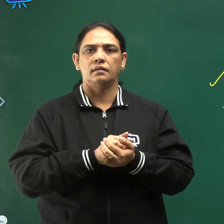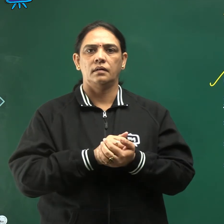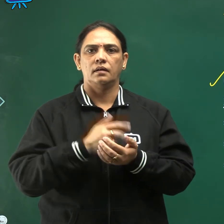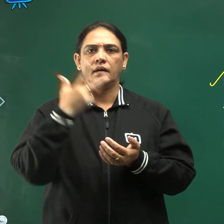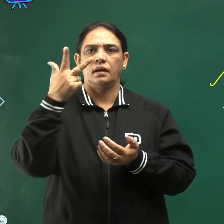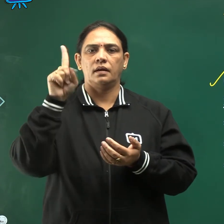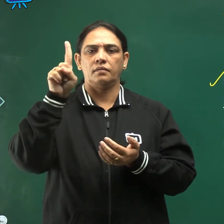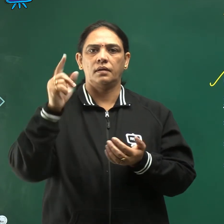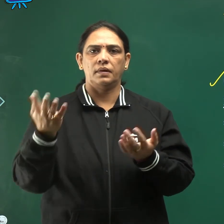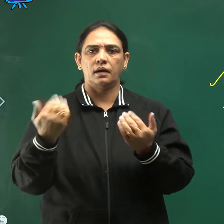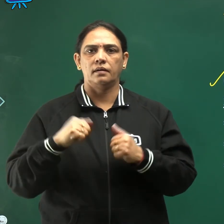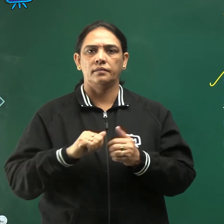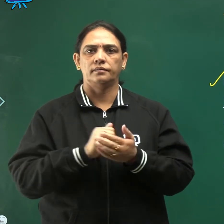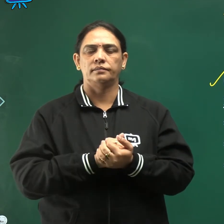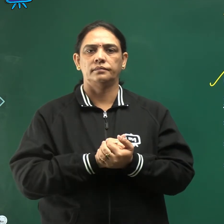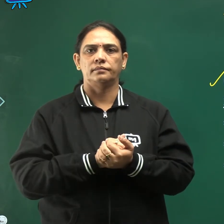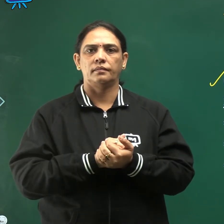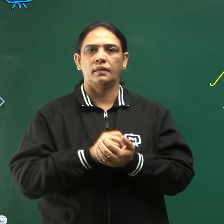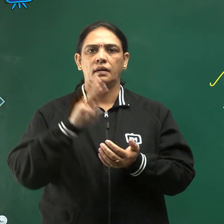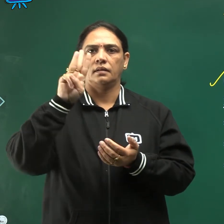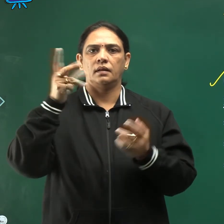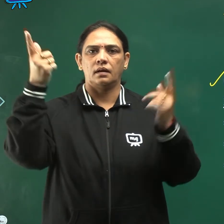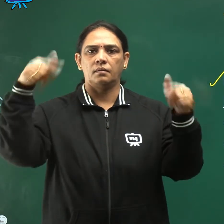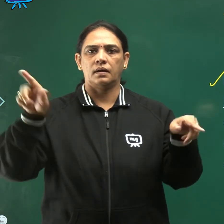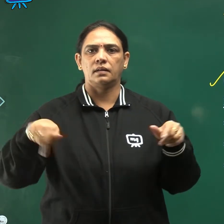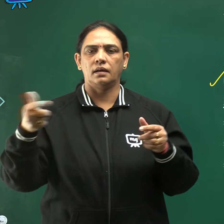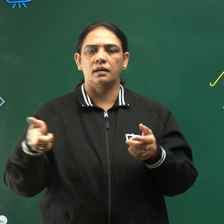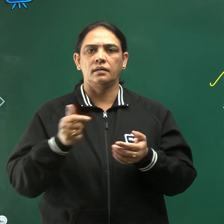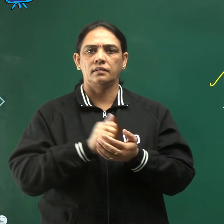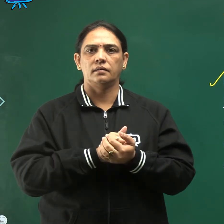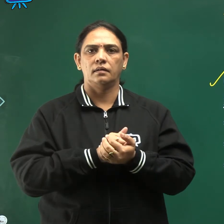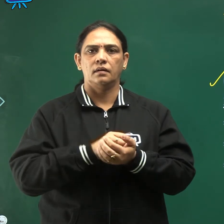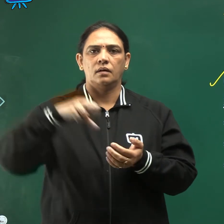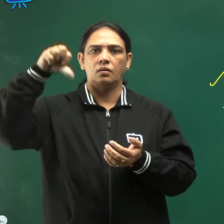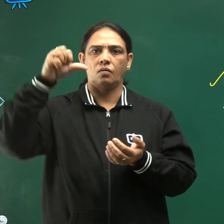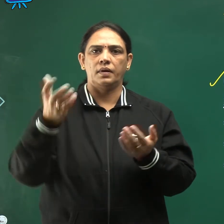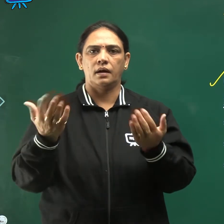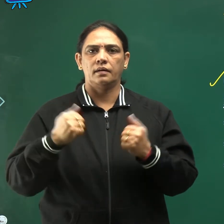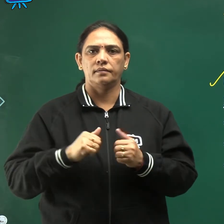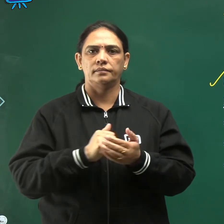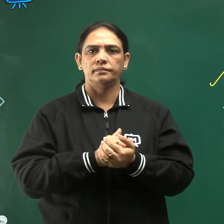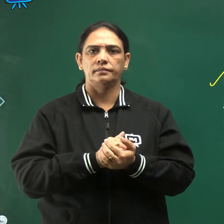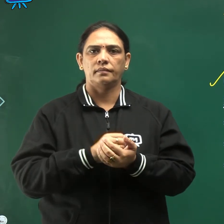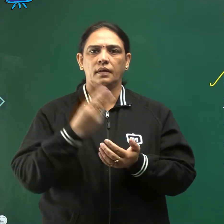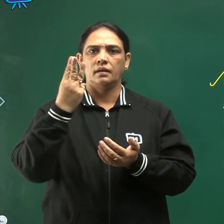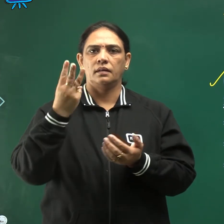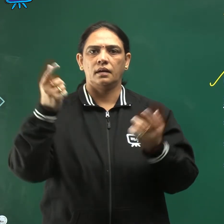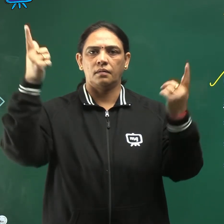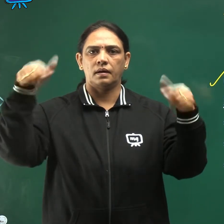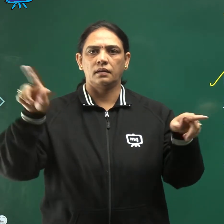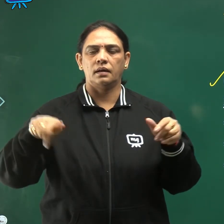81 मिला, 3 का भाग देंगे, 9 मिला, 3 का भाग